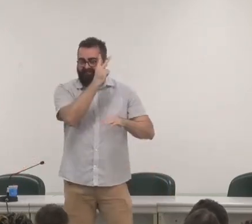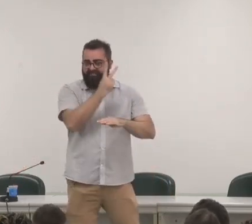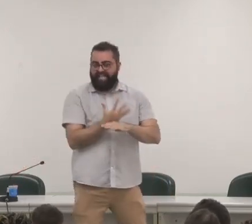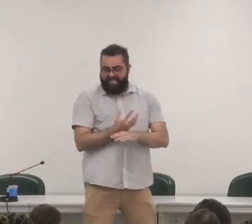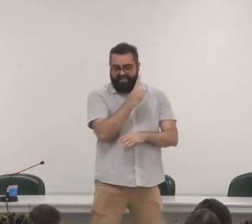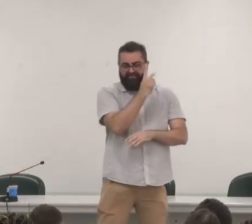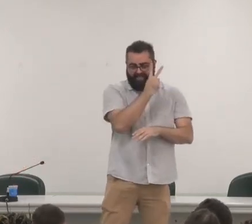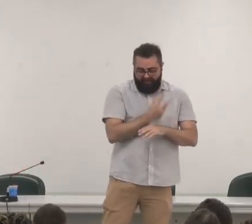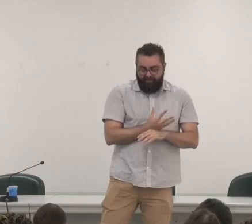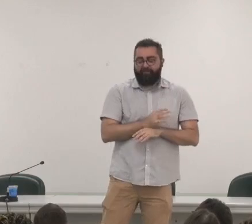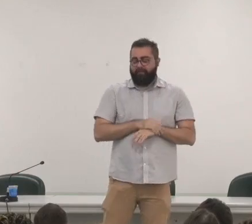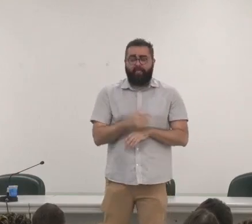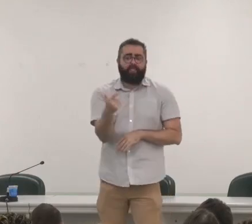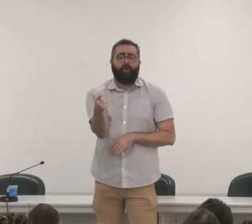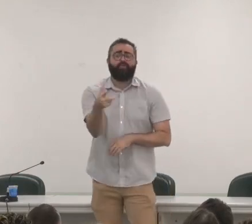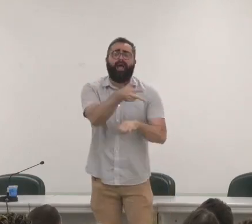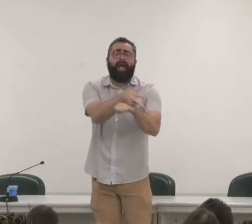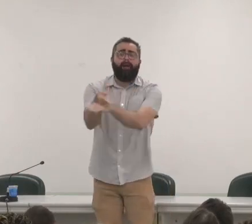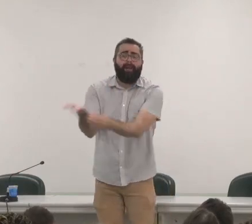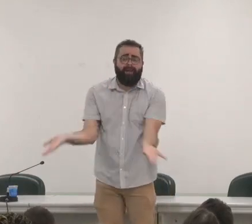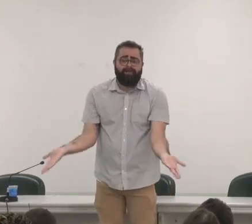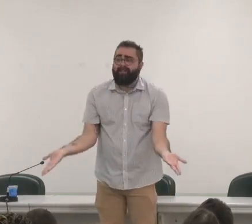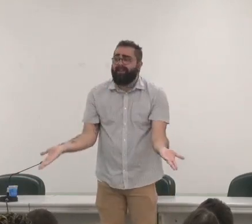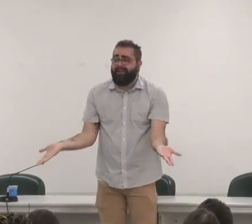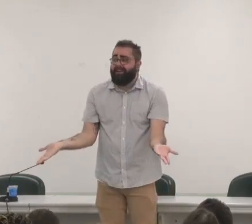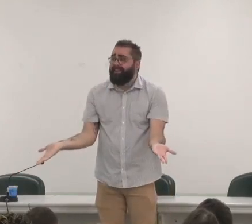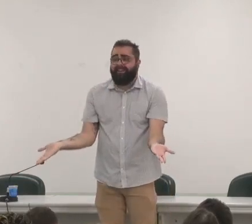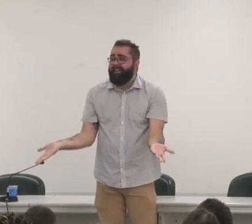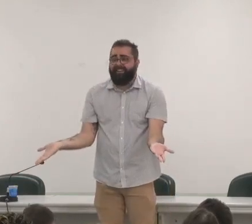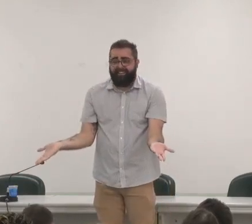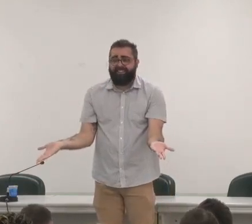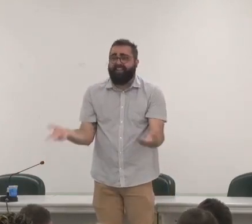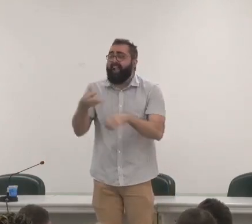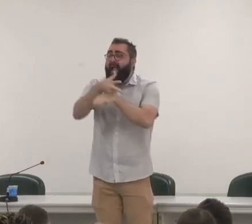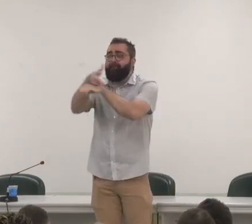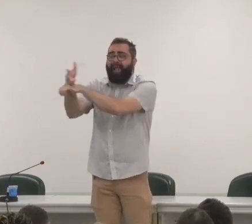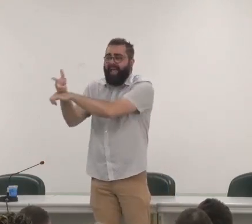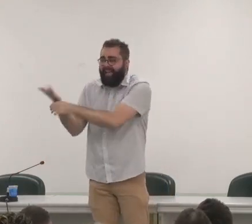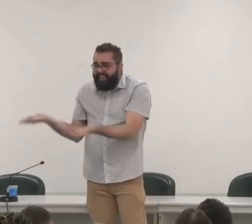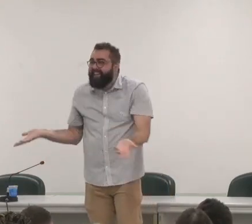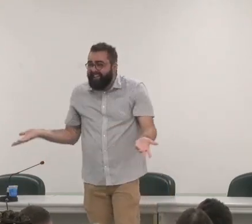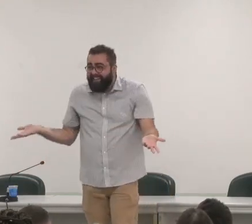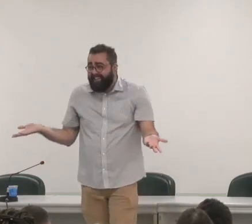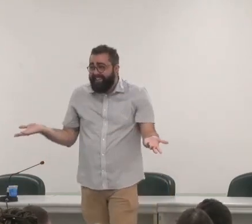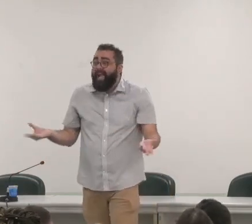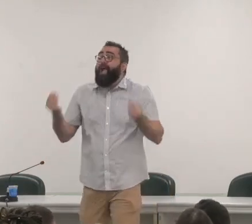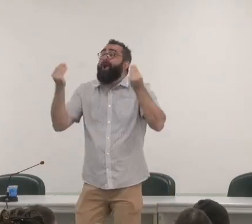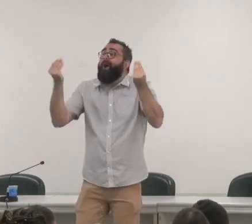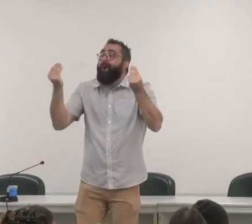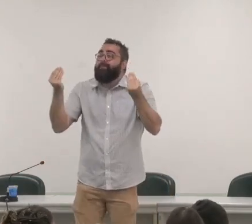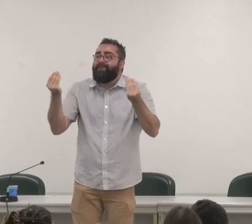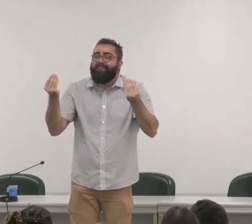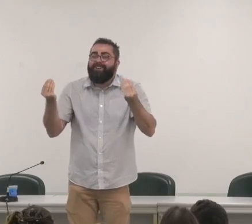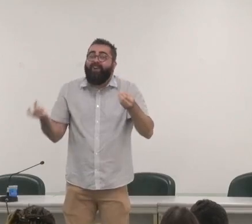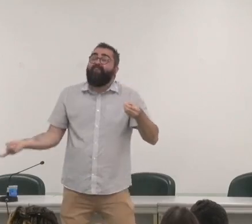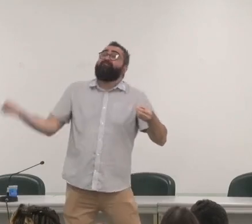em Várzea Queimada. Naquele momento a gente não tinha nenhum tipo de registro, né, em vídeo. E aí, como é que a